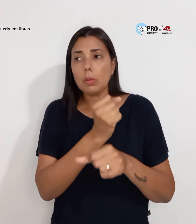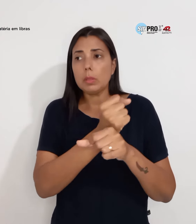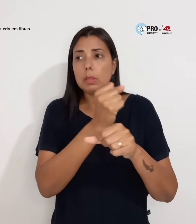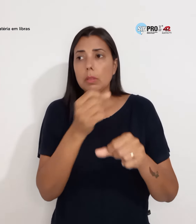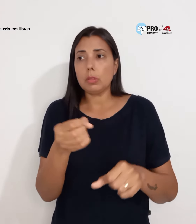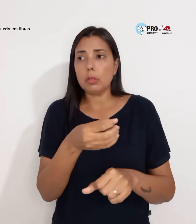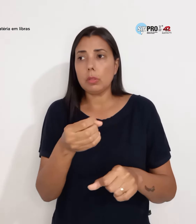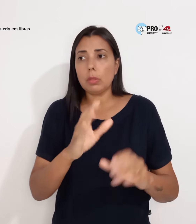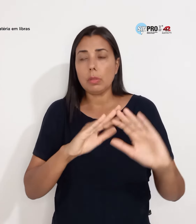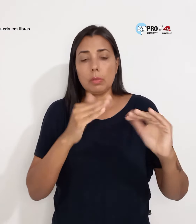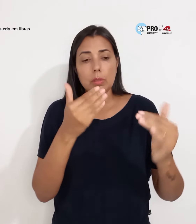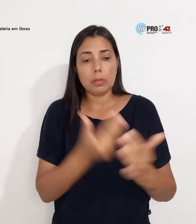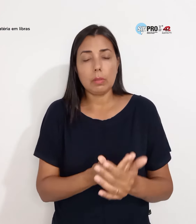construção de novas unidades.